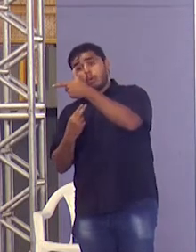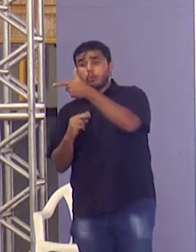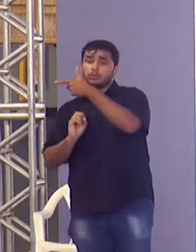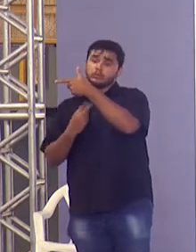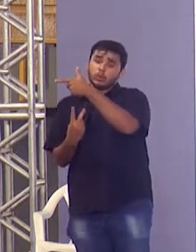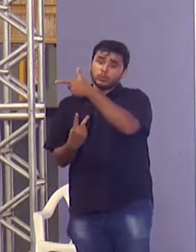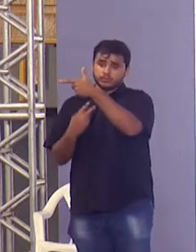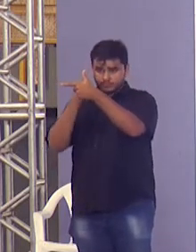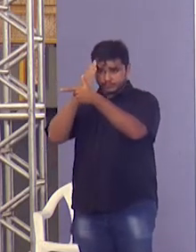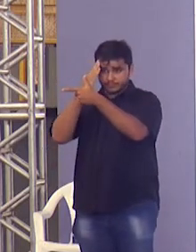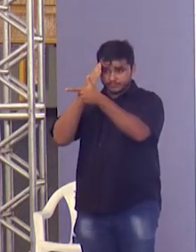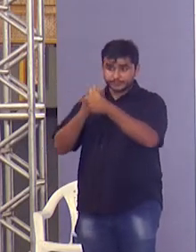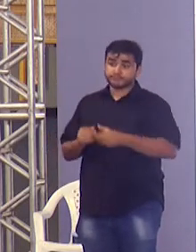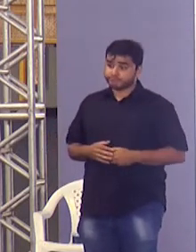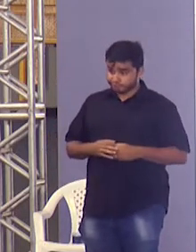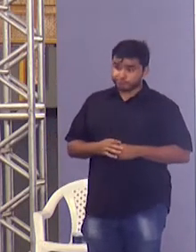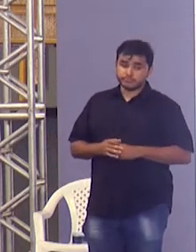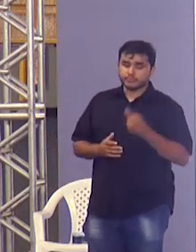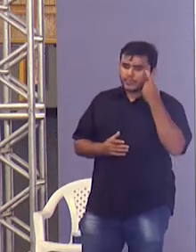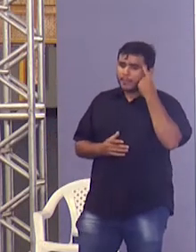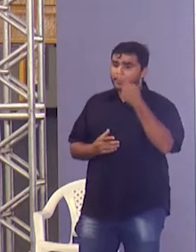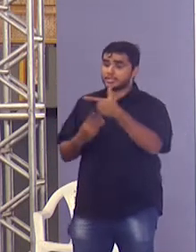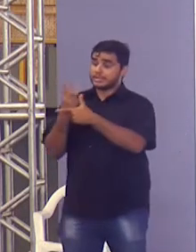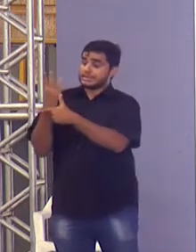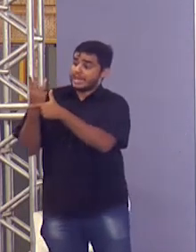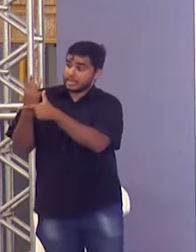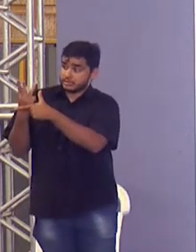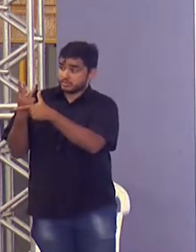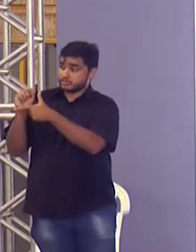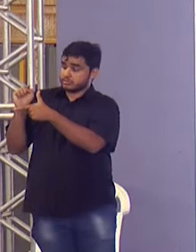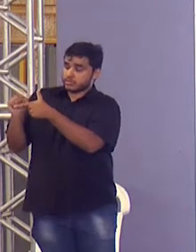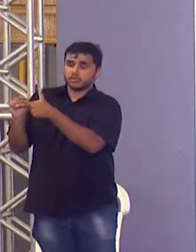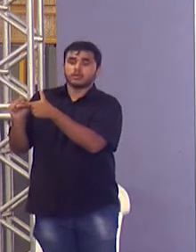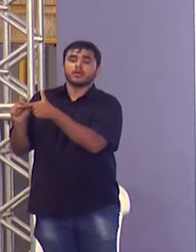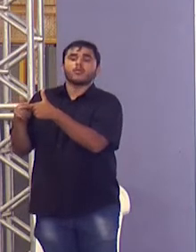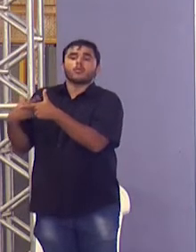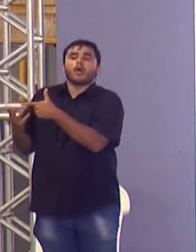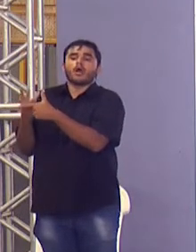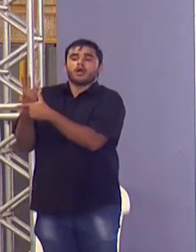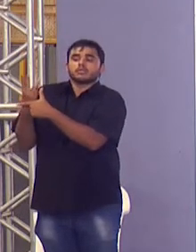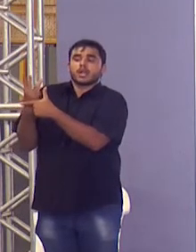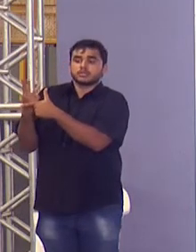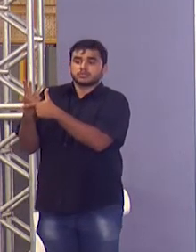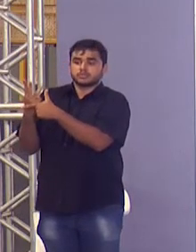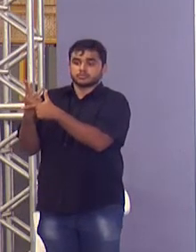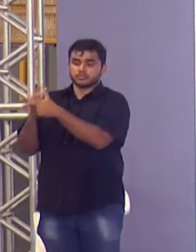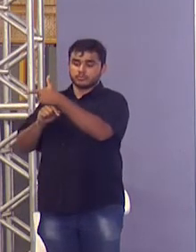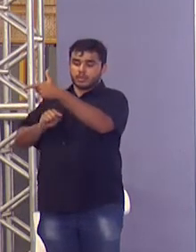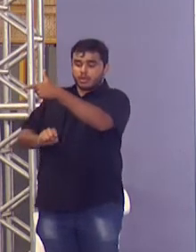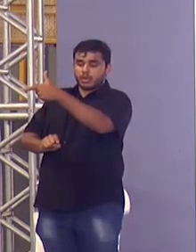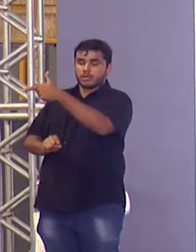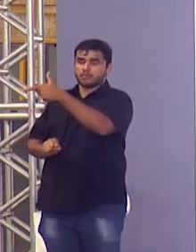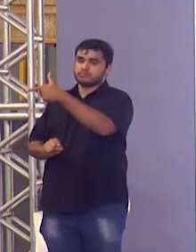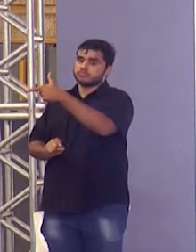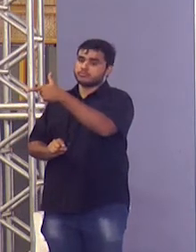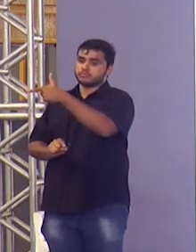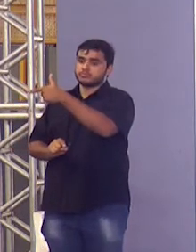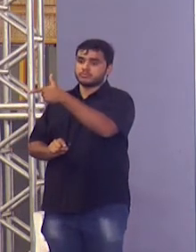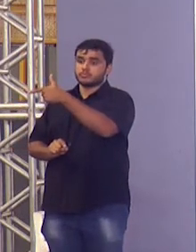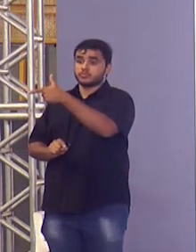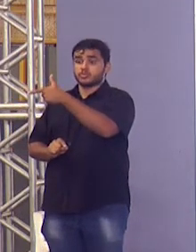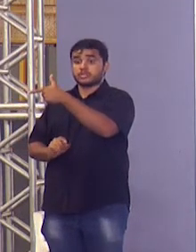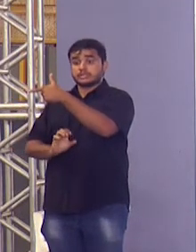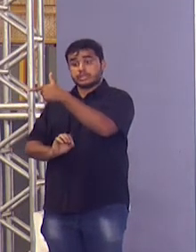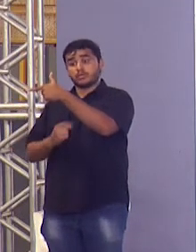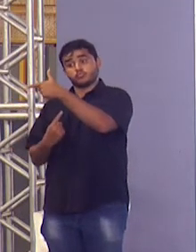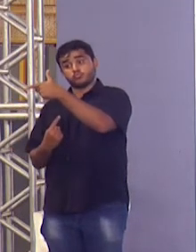Então atenção, ó. Quando eu divido por 3, qual é o maior resto possível? 2. Quando